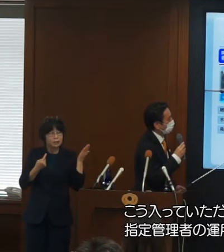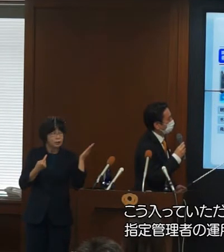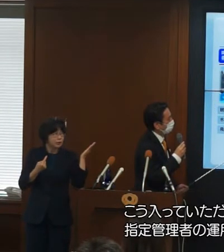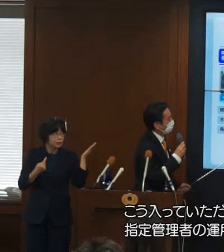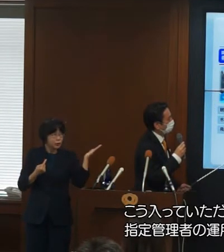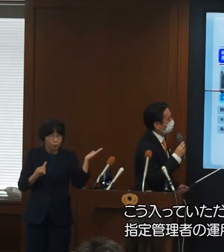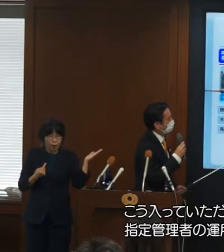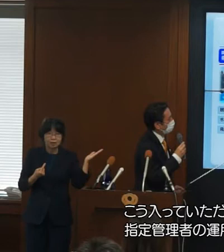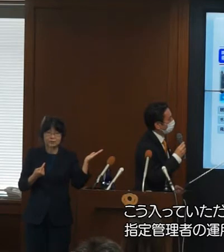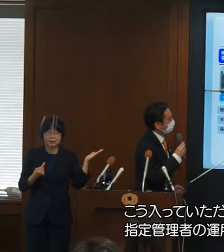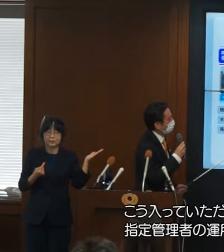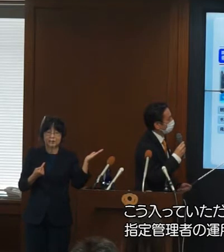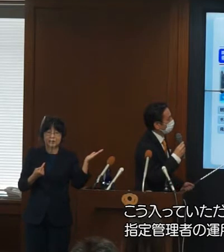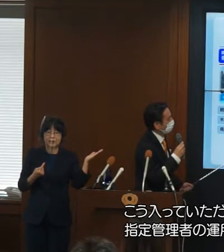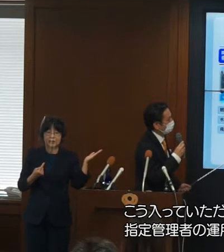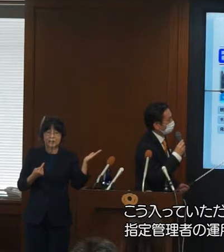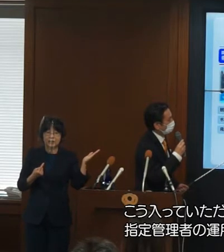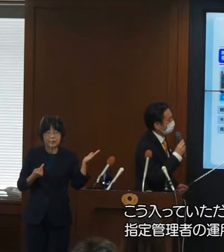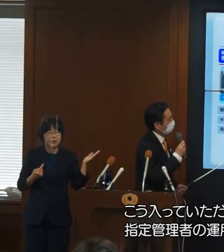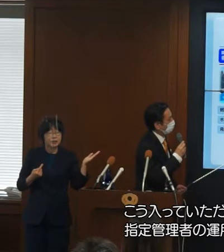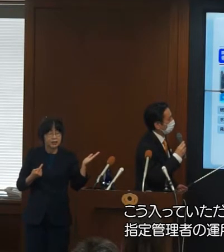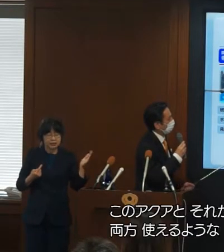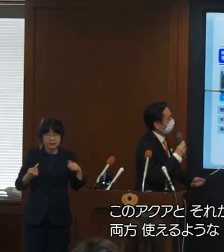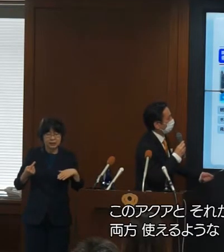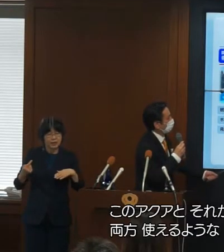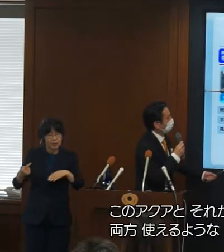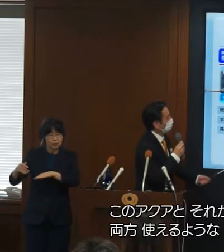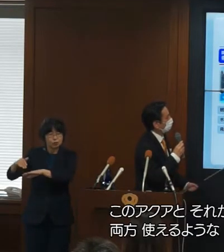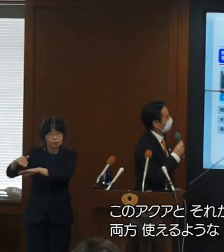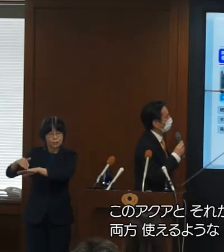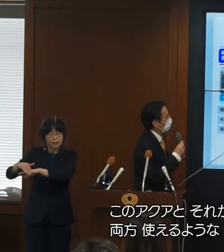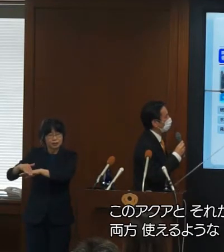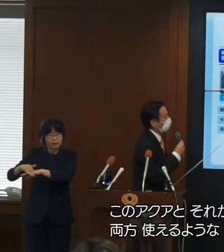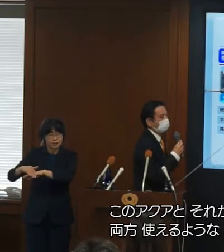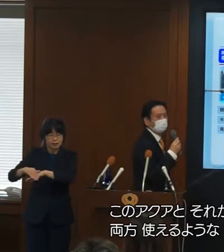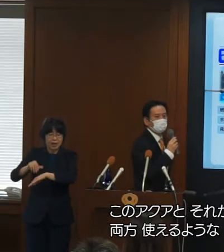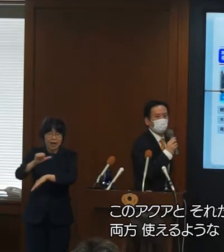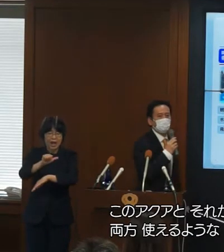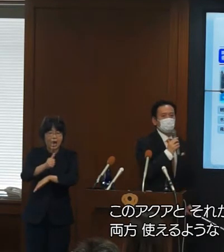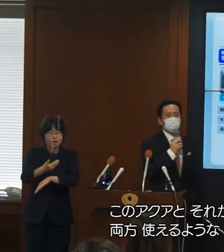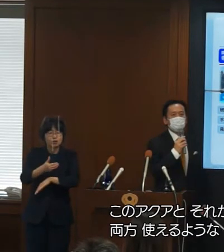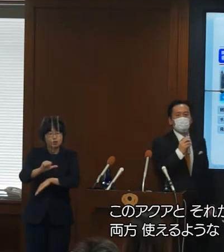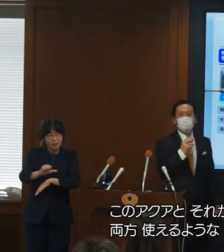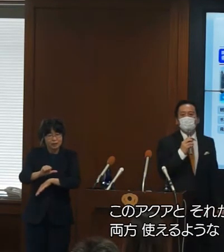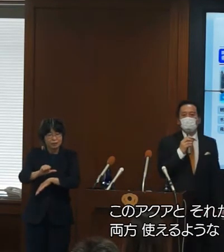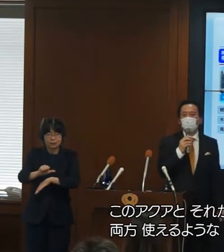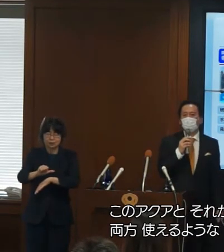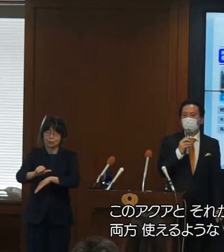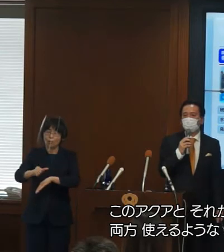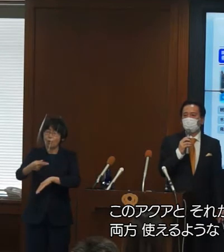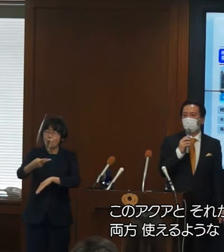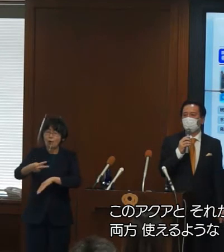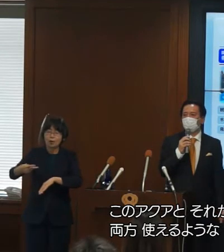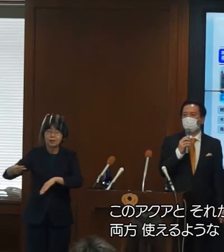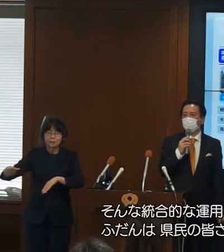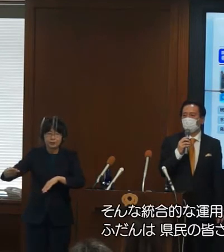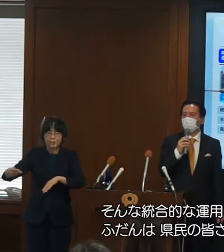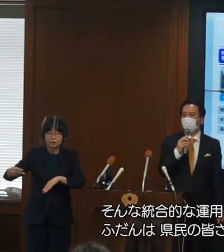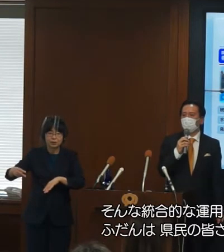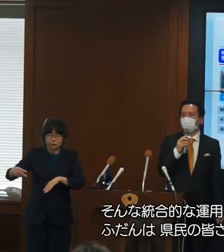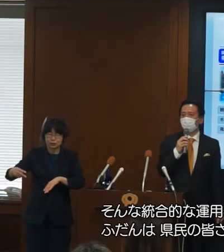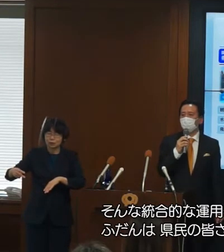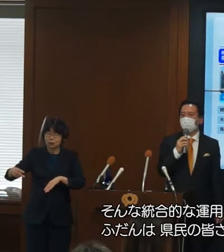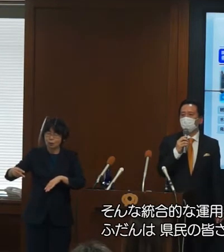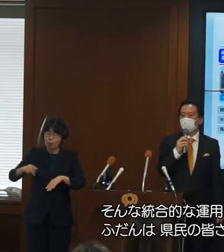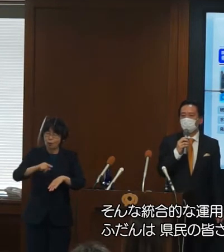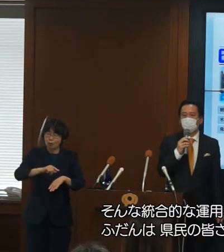いて、まあ、指定管理者の方の運用になりますけれども、このアクアとそれから25メートルプールと、まあ、両方使えるような、そんな統